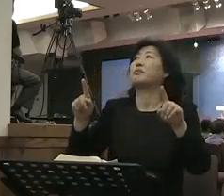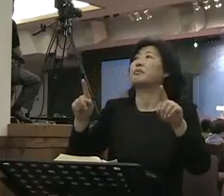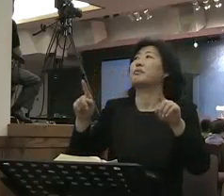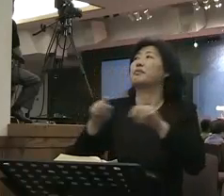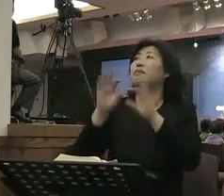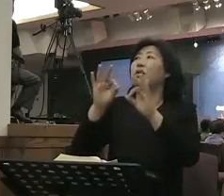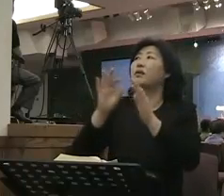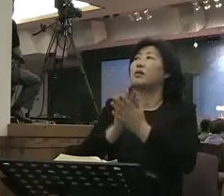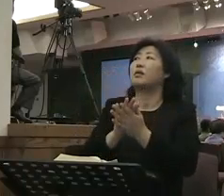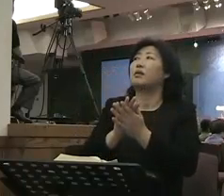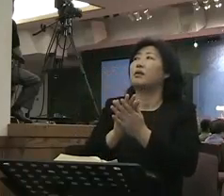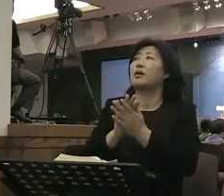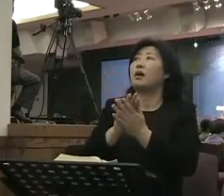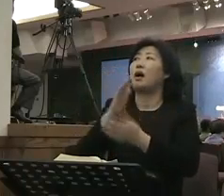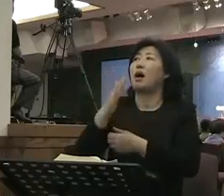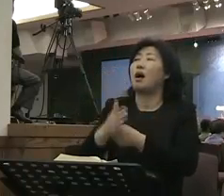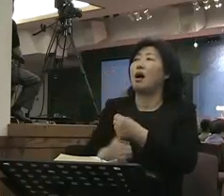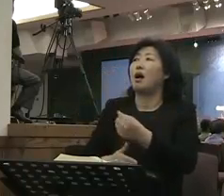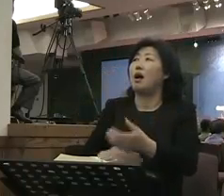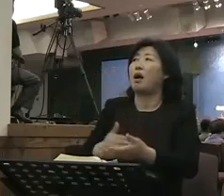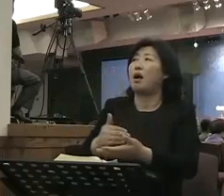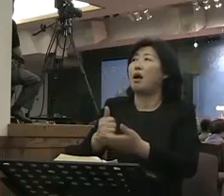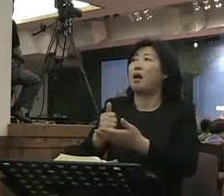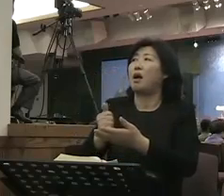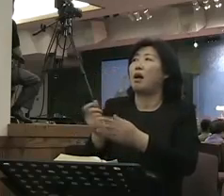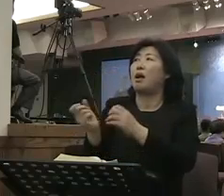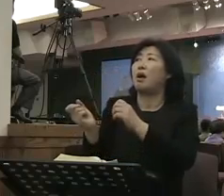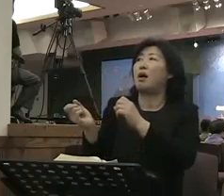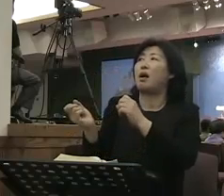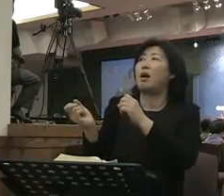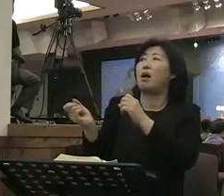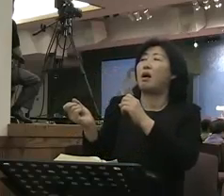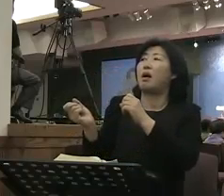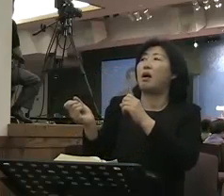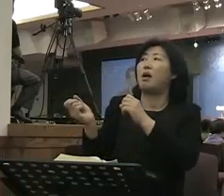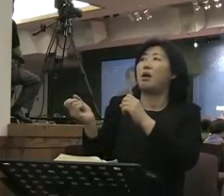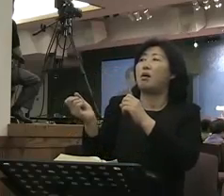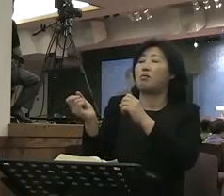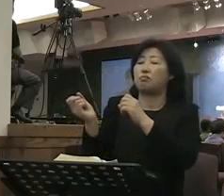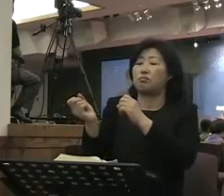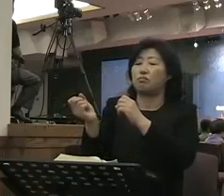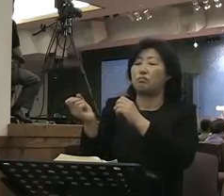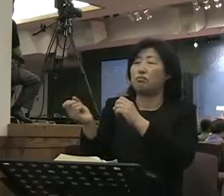100년 전에 아수사 스트릿에 부흥의 불길을 허락하셨던 하나님,